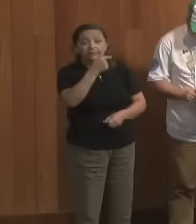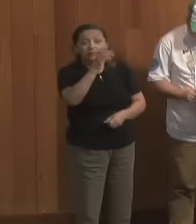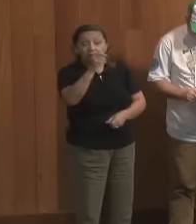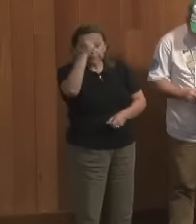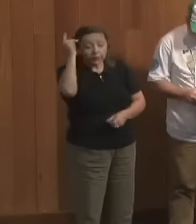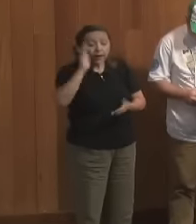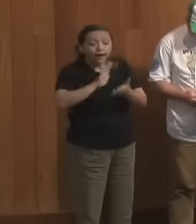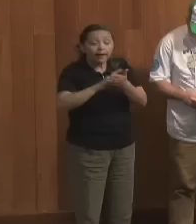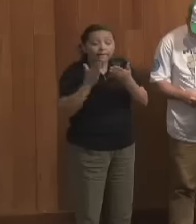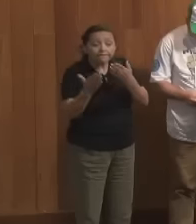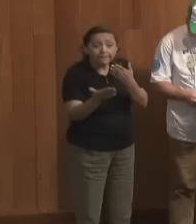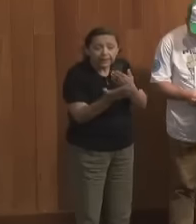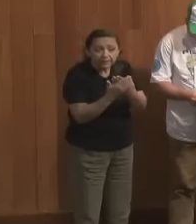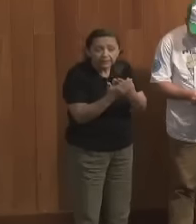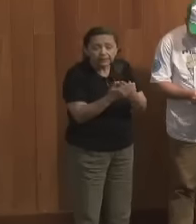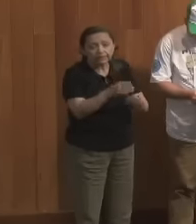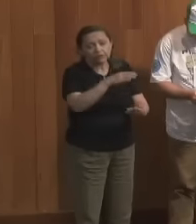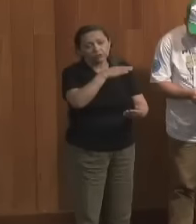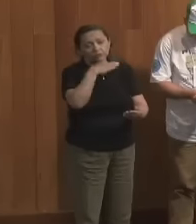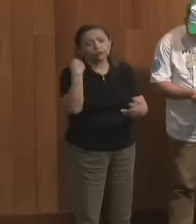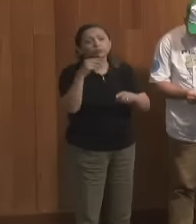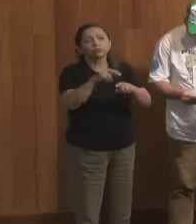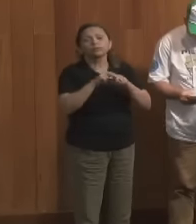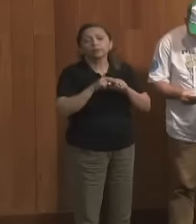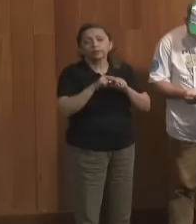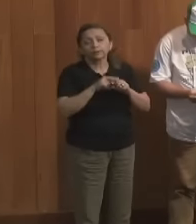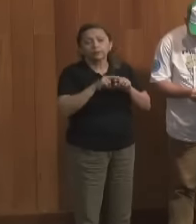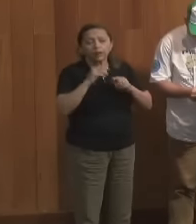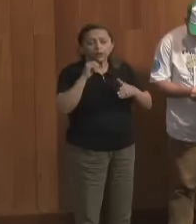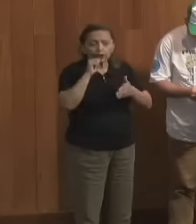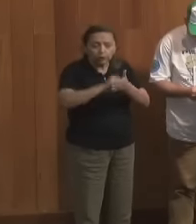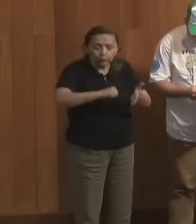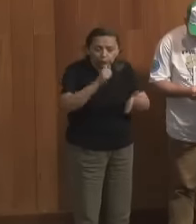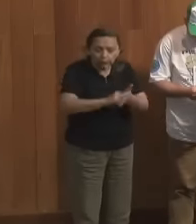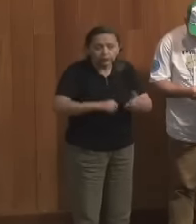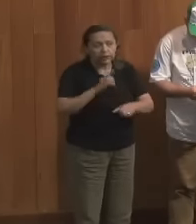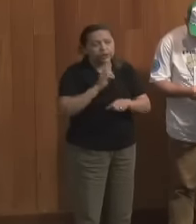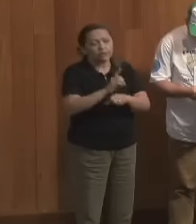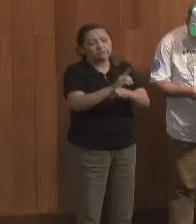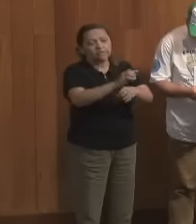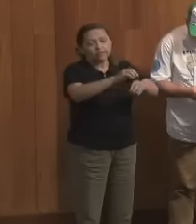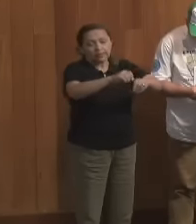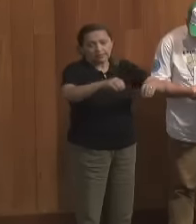morte por conta da luta em defesa da terra e do território.